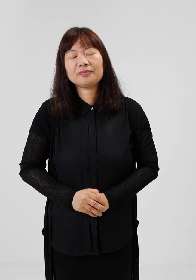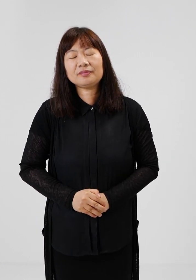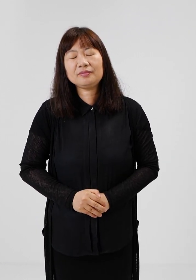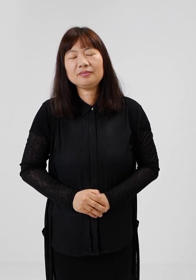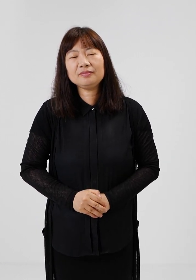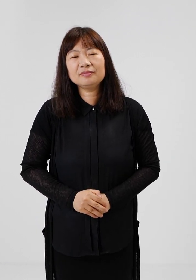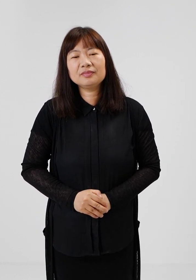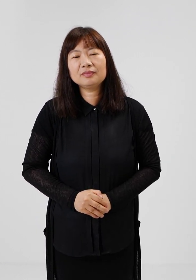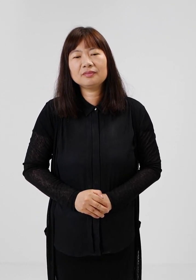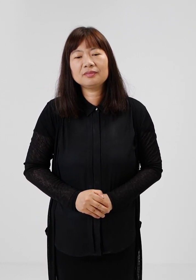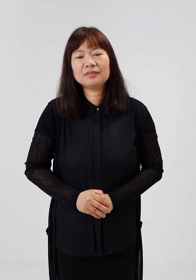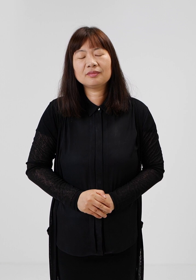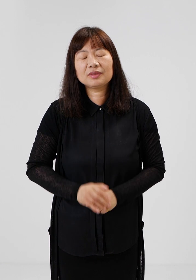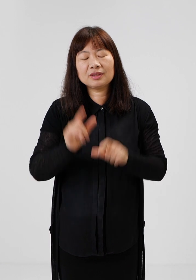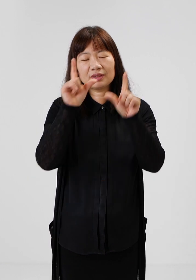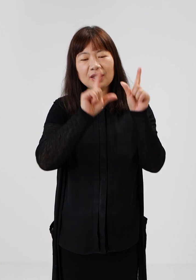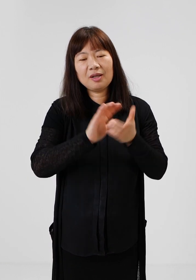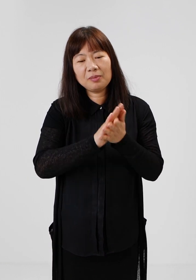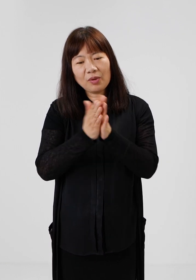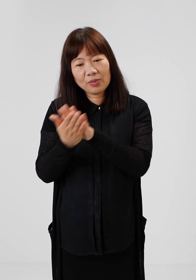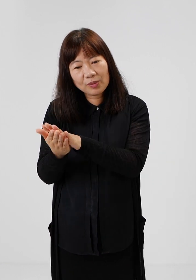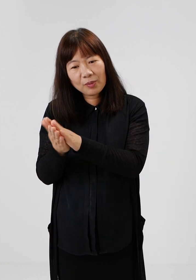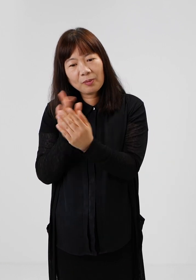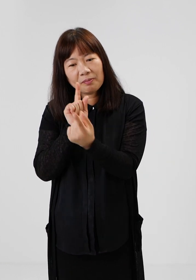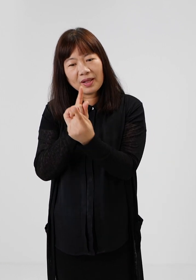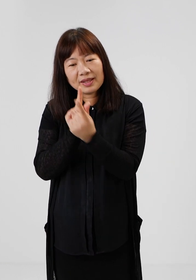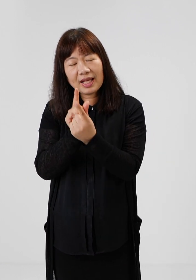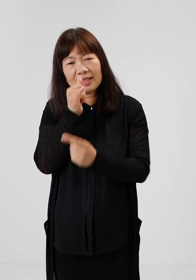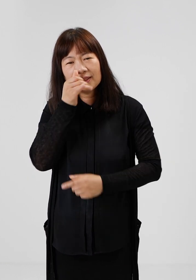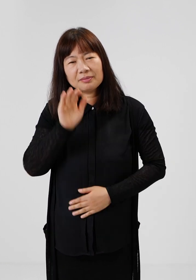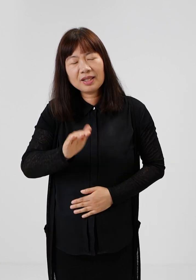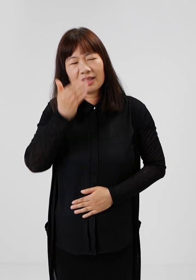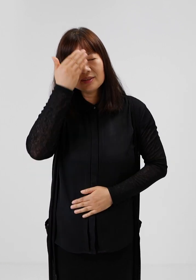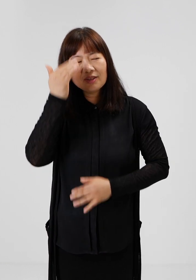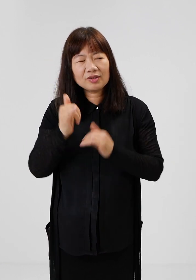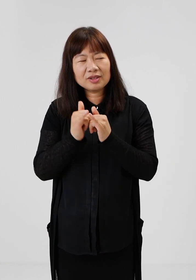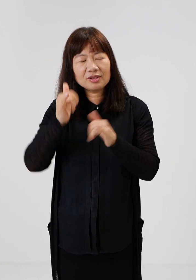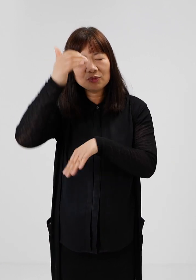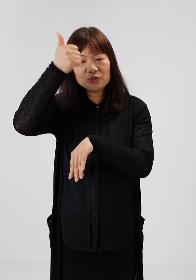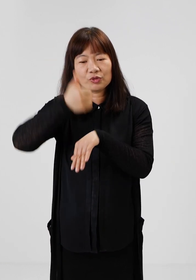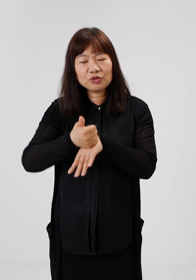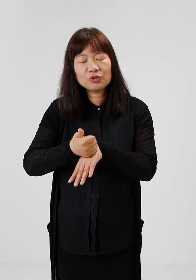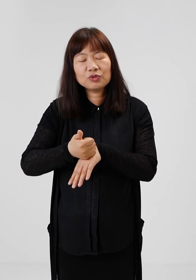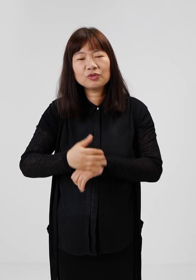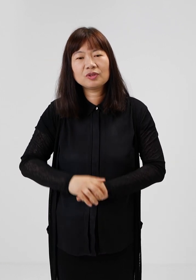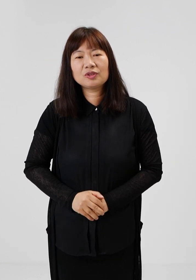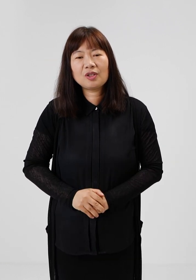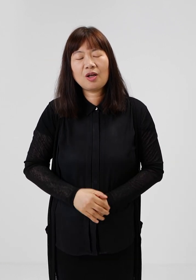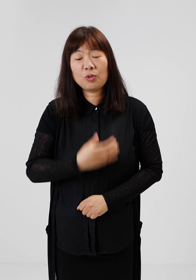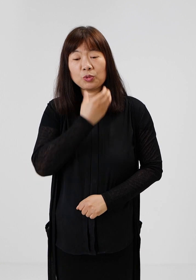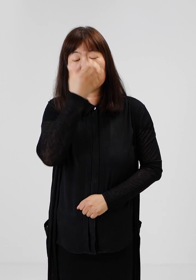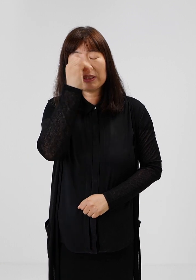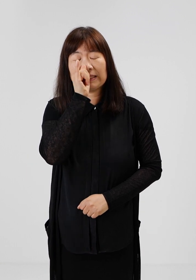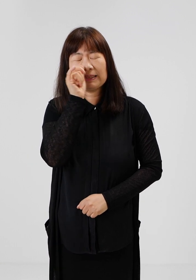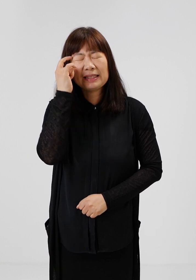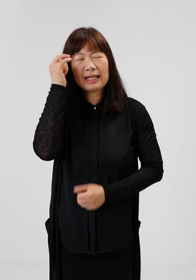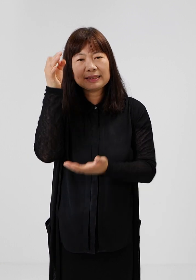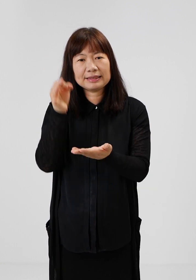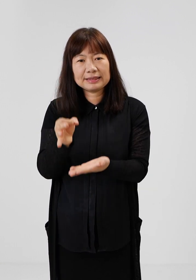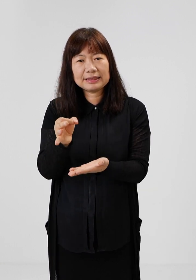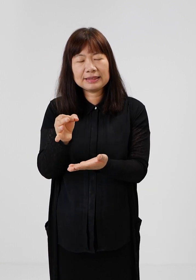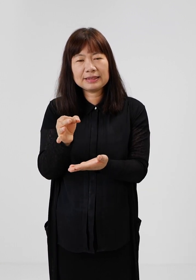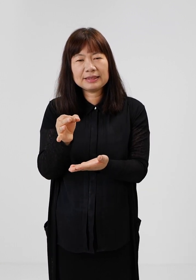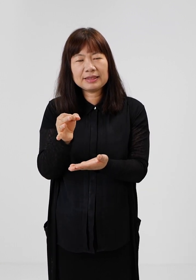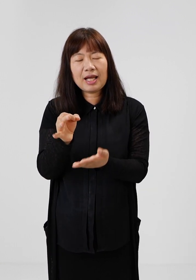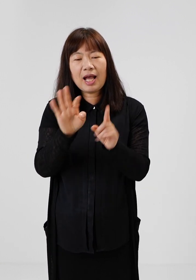어떤 삶의 변화나 변동이 생기더라도 이 청년이 궁극적으로 꿈꾸는 가치가